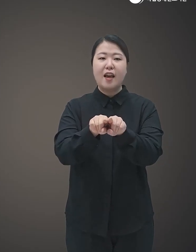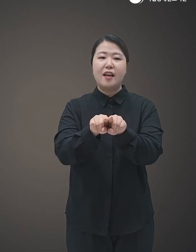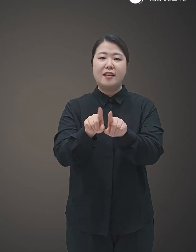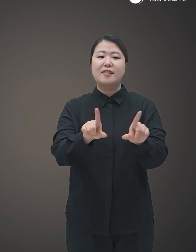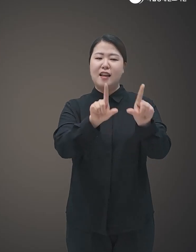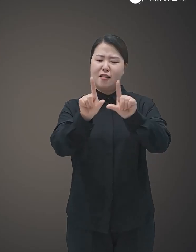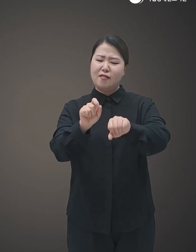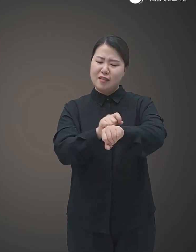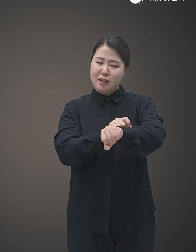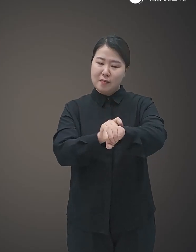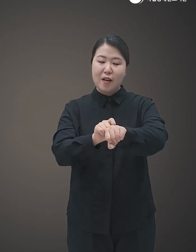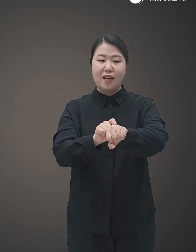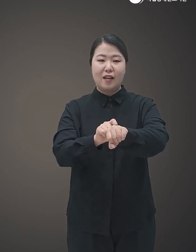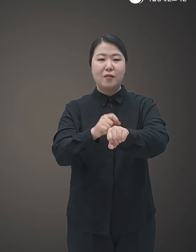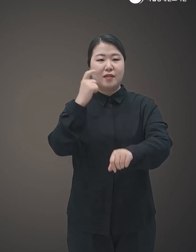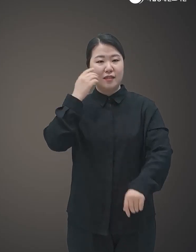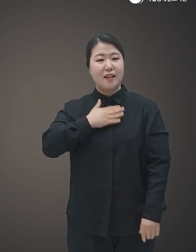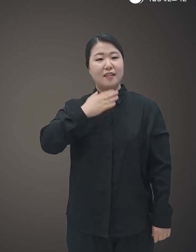특권이라고 생각해요.